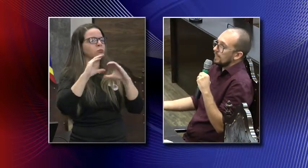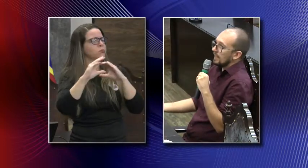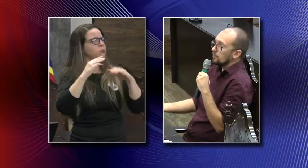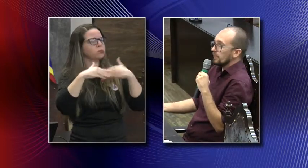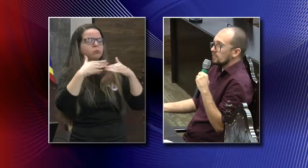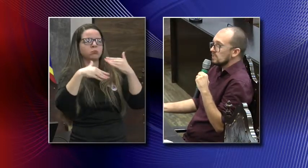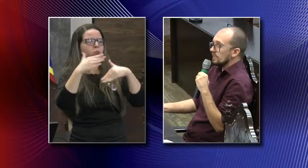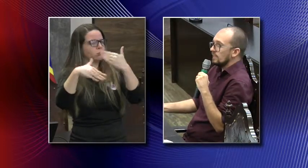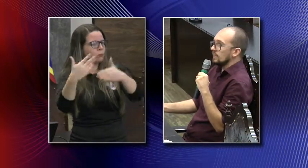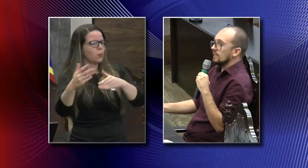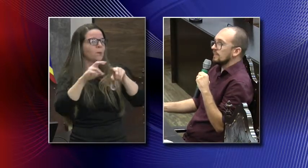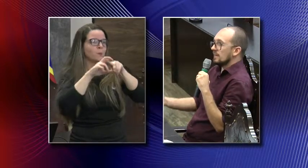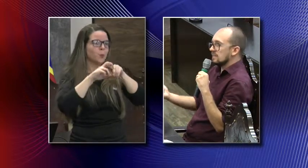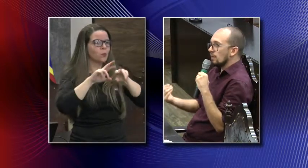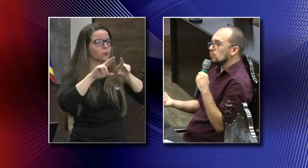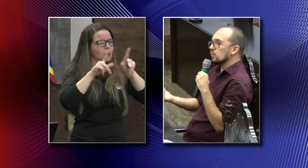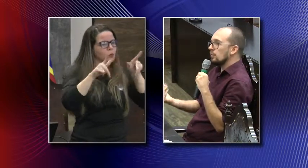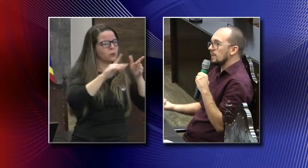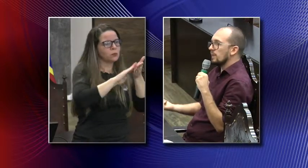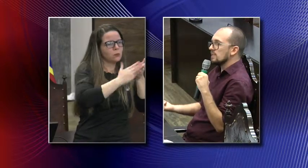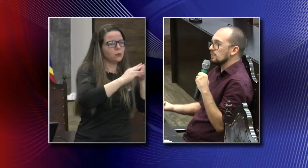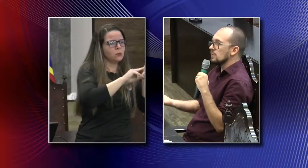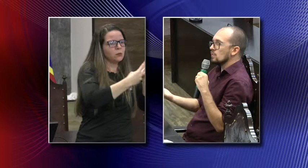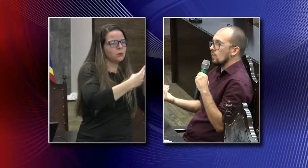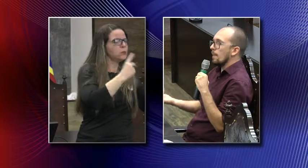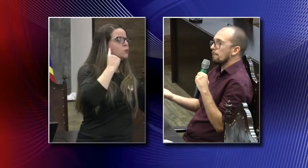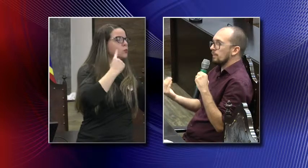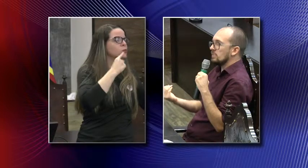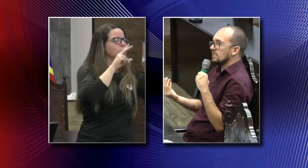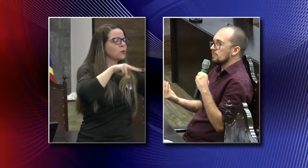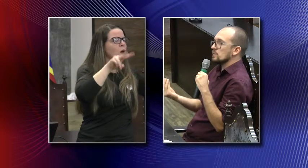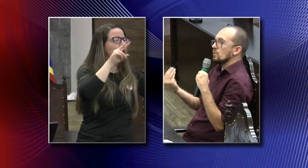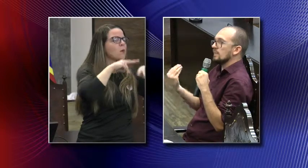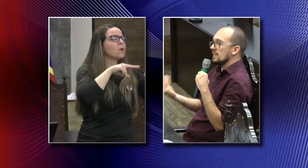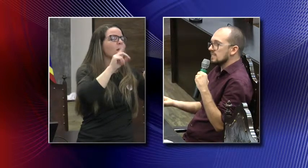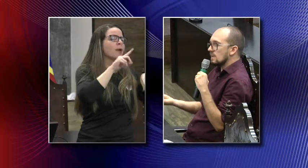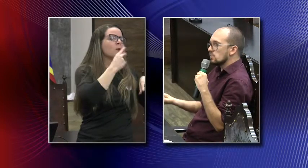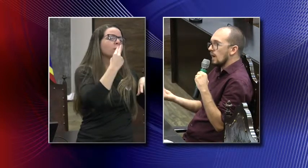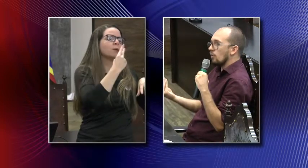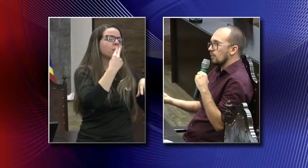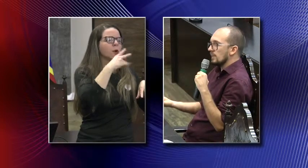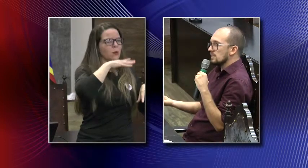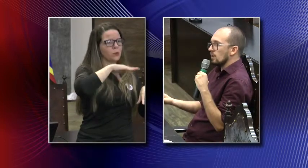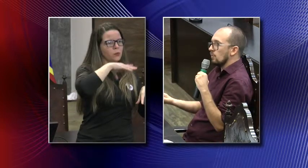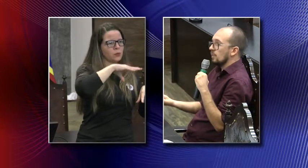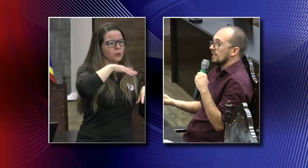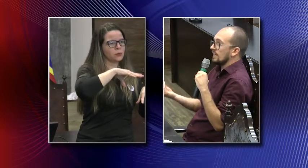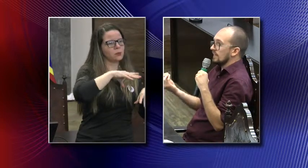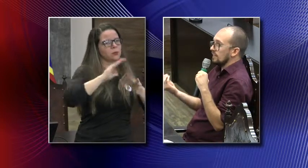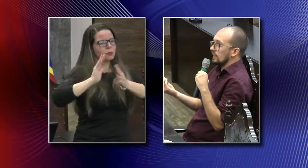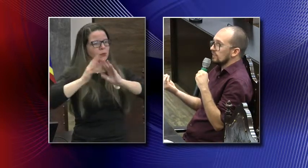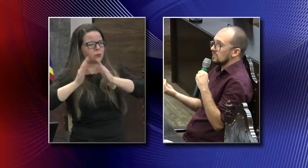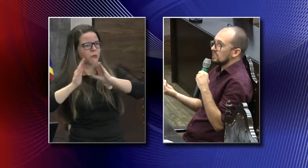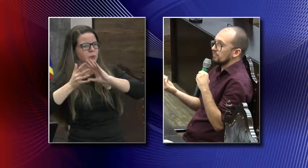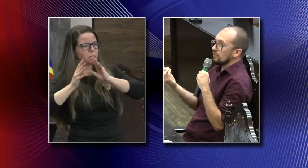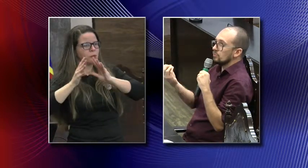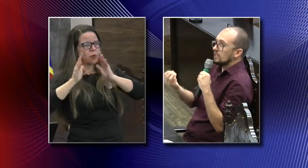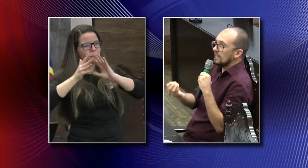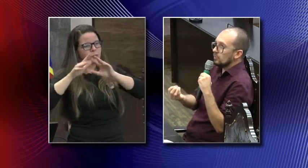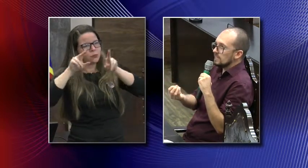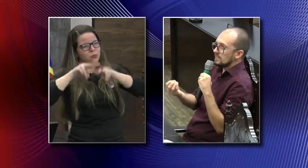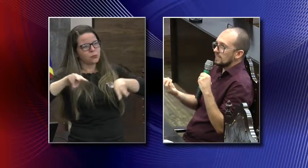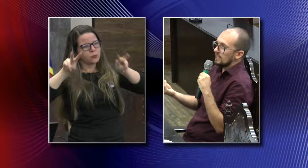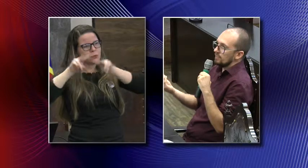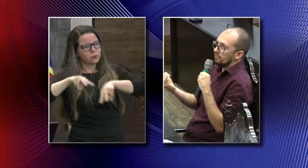estar preparado para conseguir trazer autonomia para essa pessoa, permitir que essa pessoa tenha acesso à comunicação. Lembrando que a gente está falando